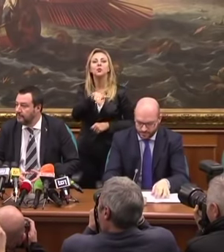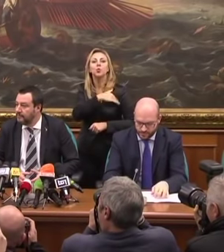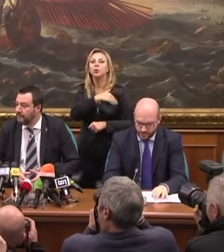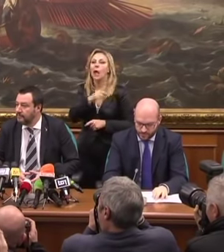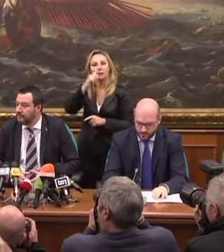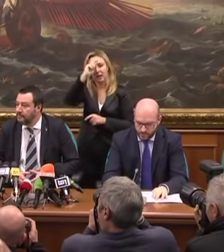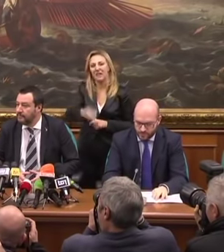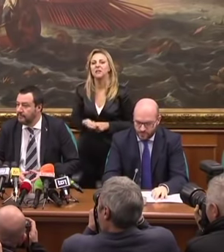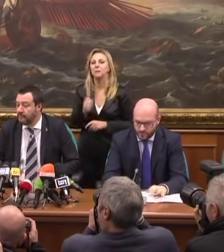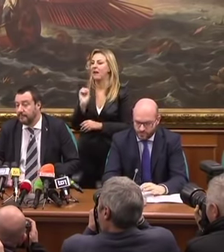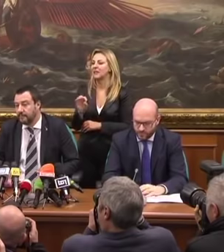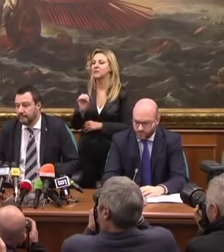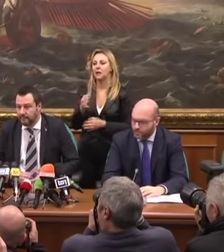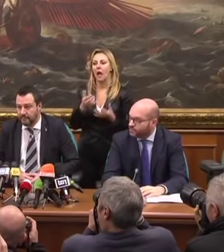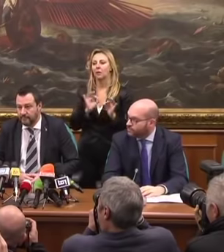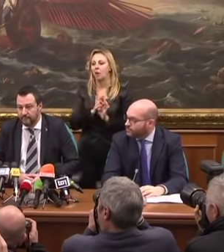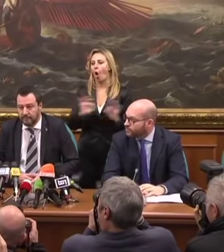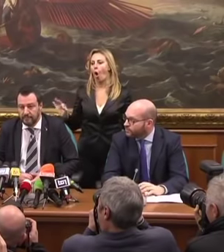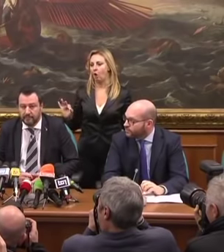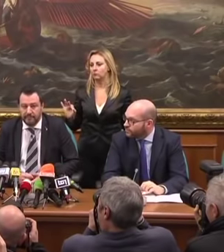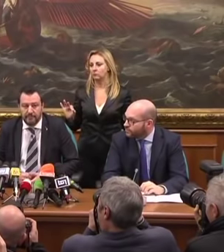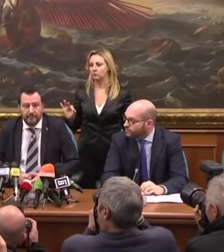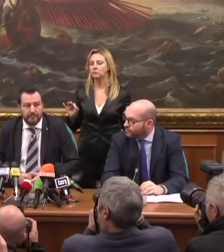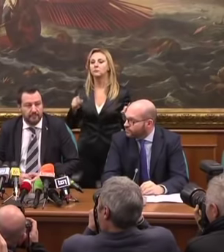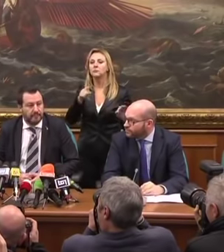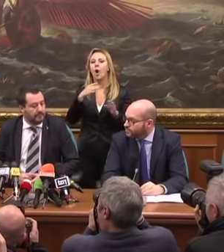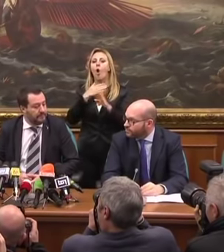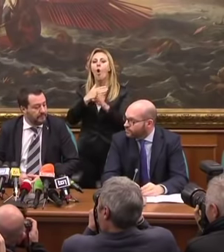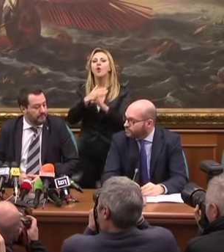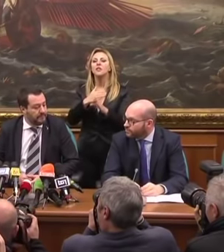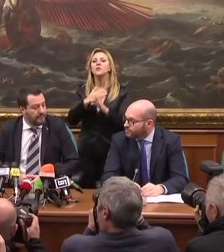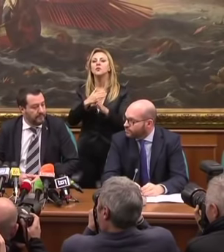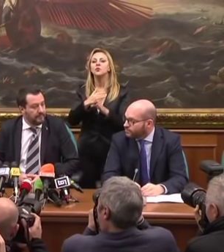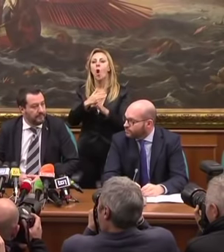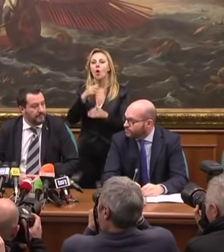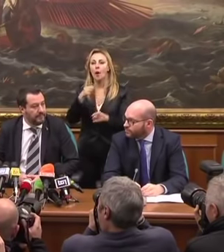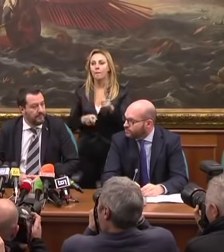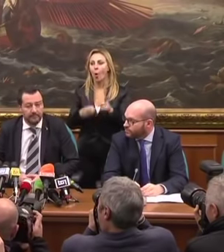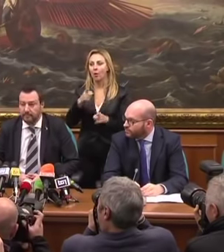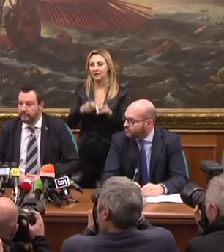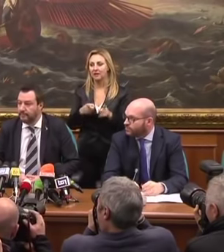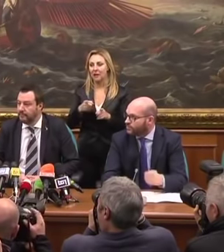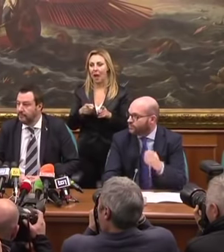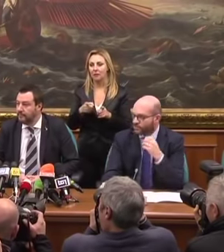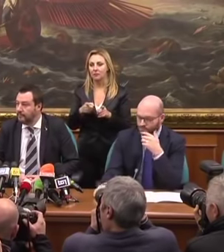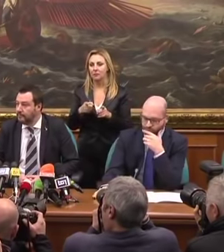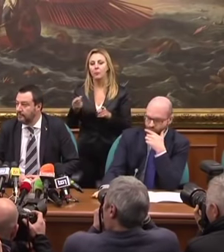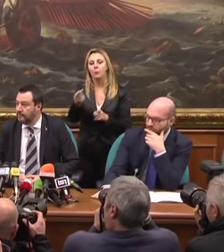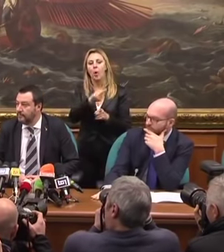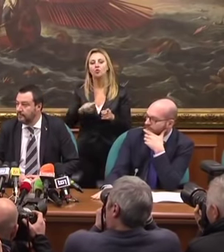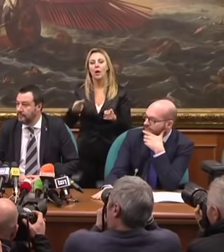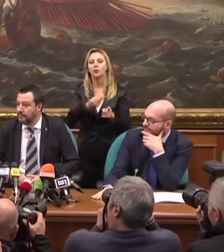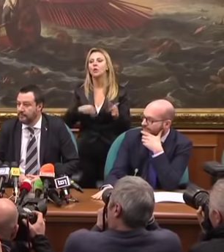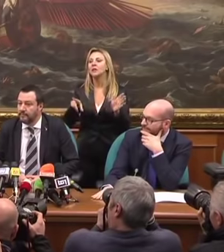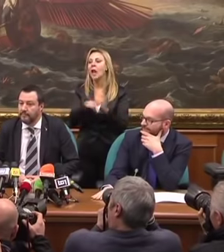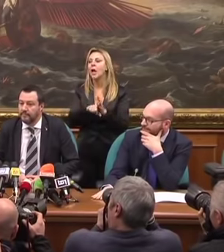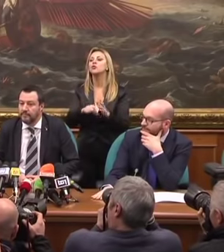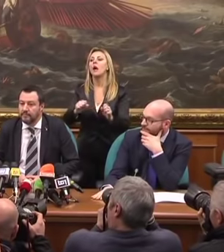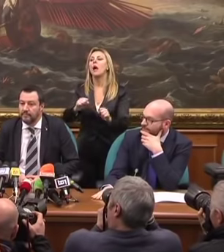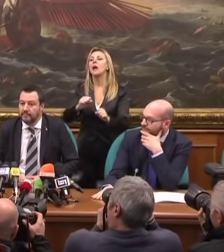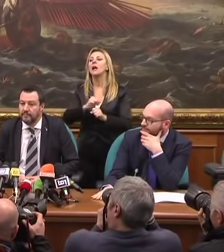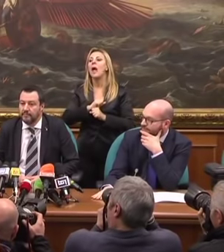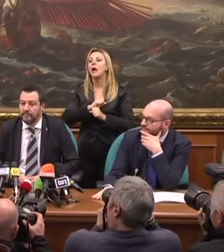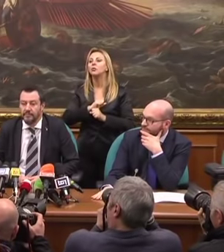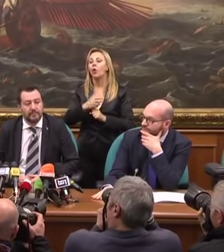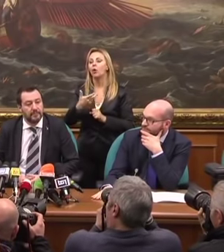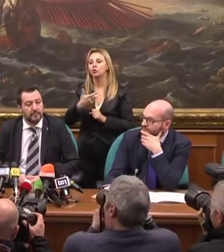rispettino i propri insegnanti. Sulla condivisione politica del progetto di legge credo non ci siamo dubbi.